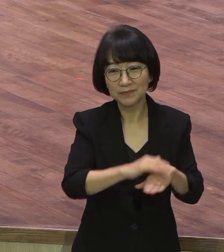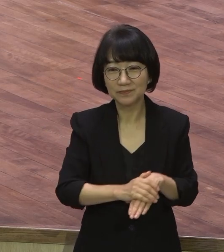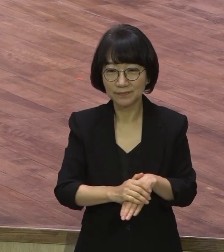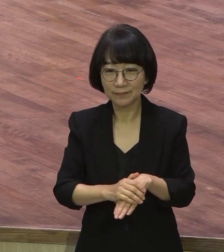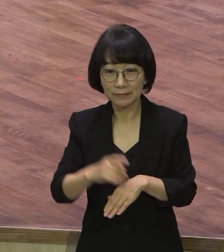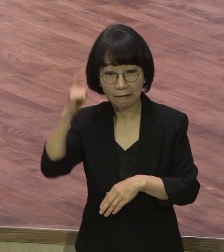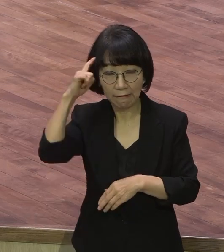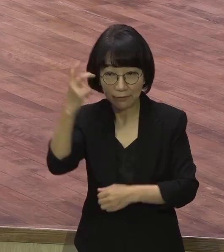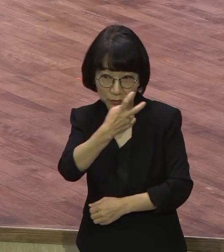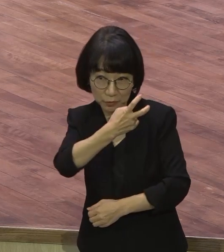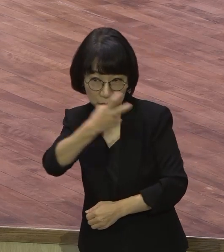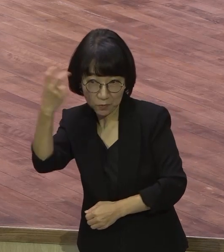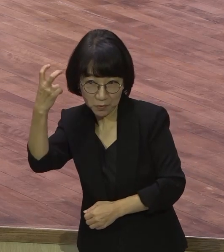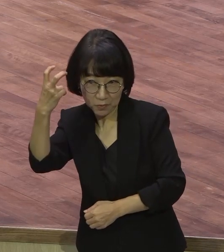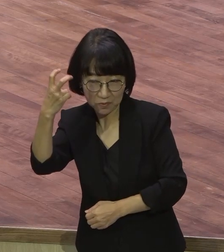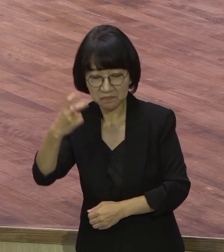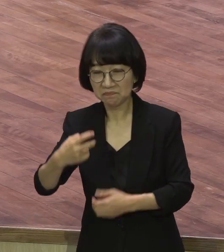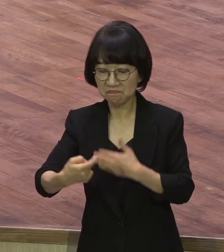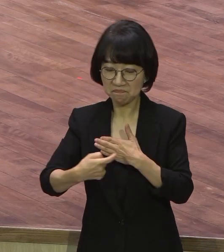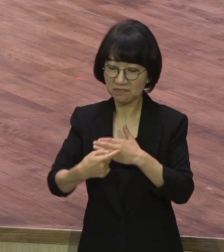가진 인간에 불과해요.